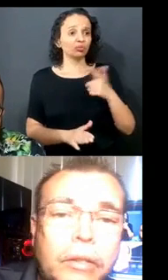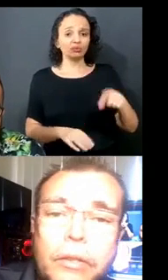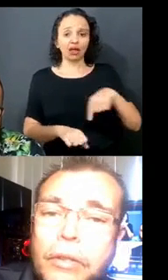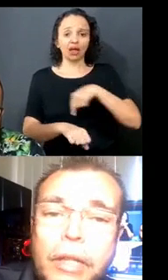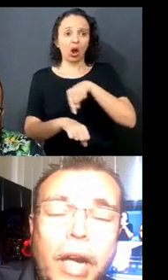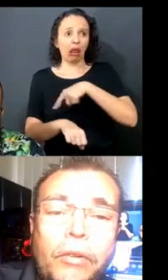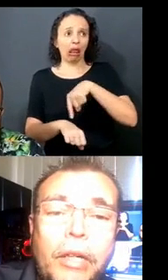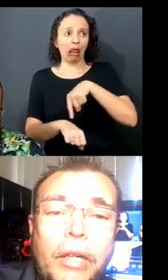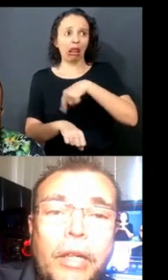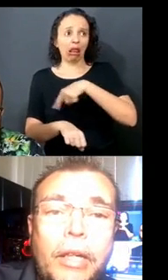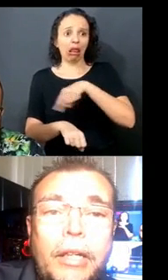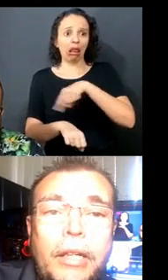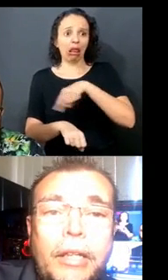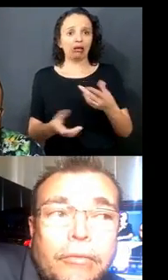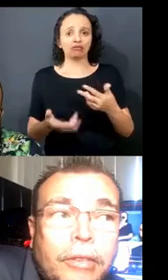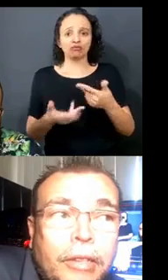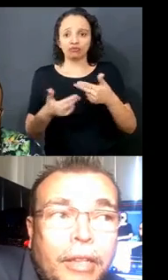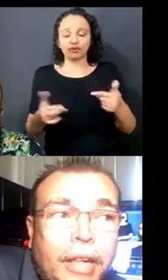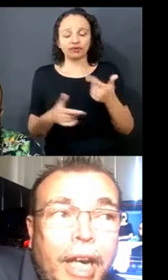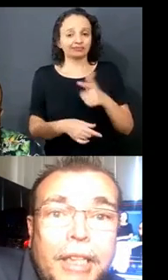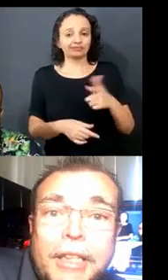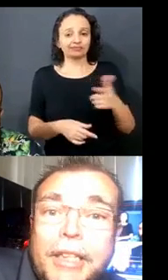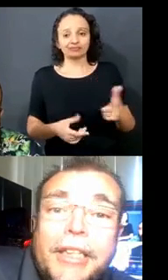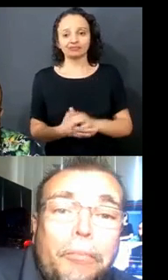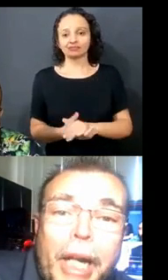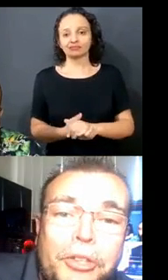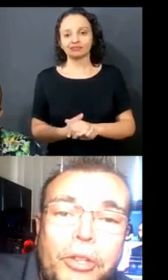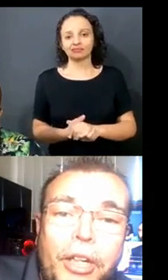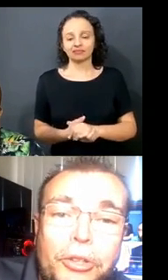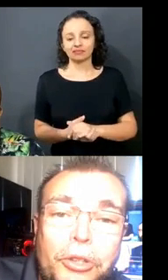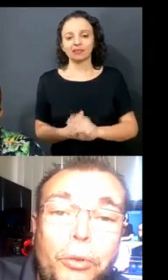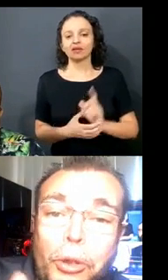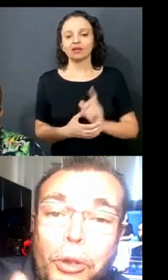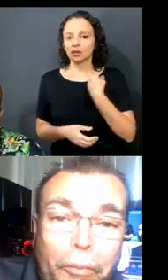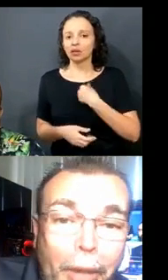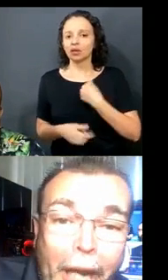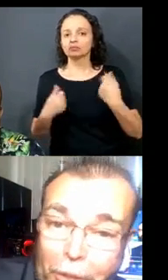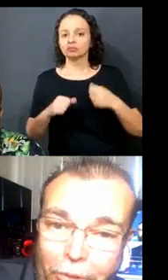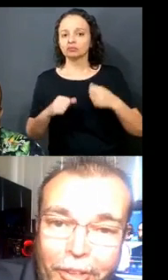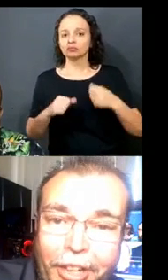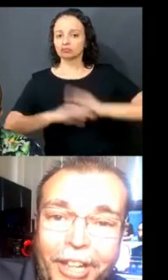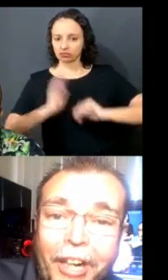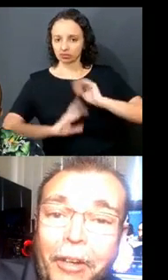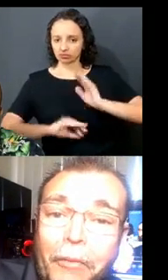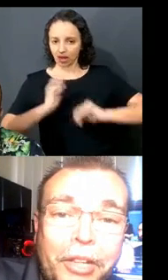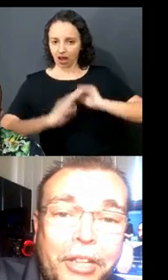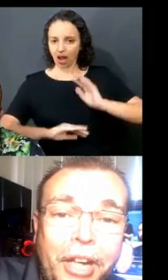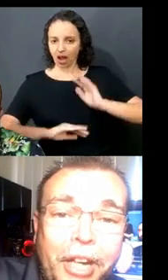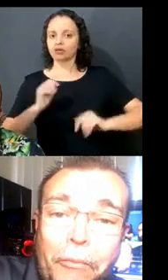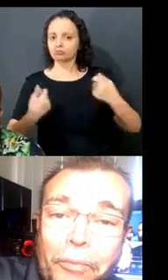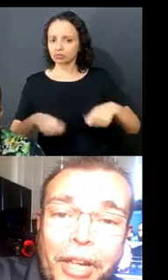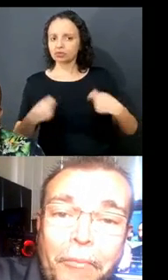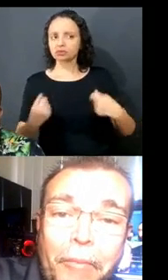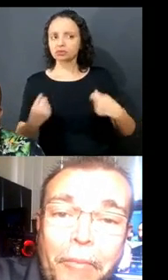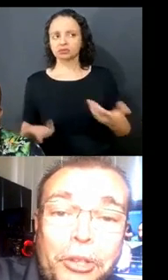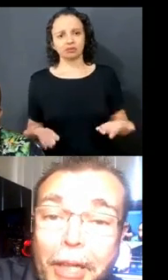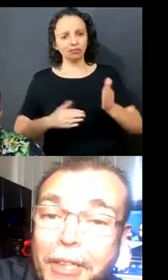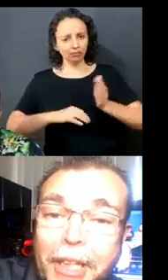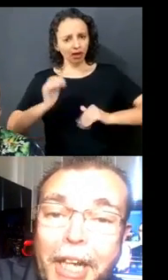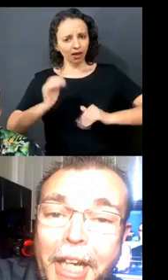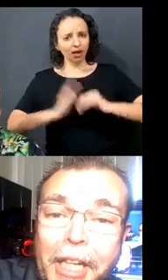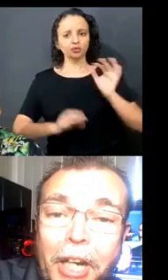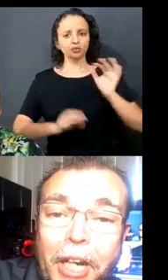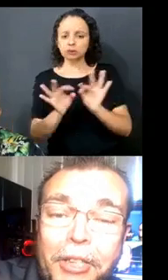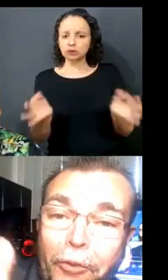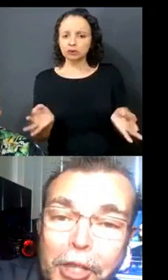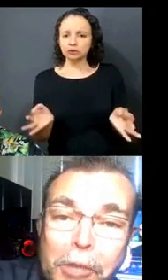dia. Não. Então, a gente tem que ser prático. Eu sou muito prático. Então, mas eu estou